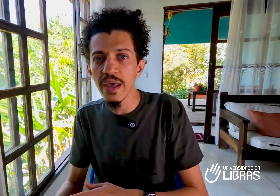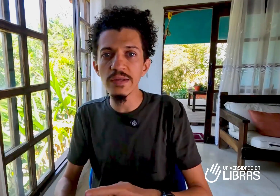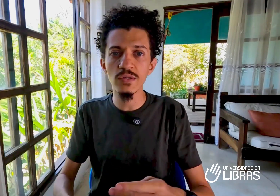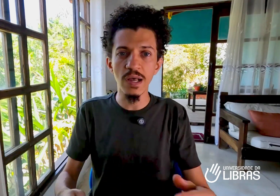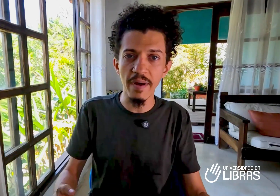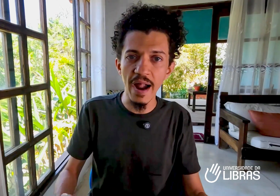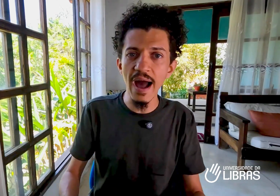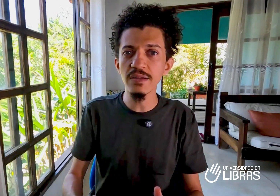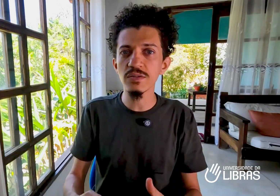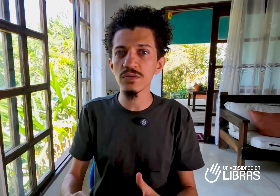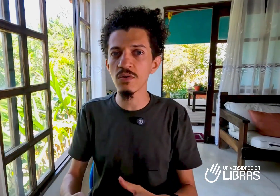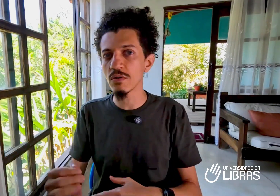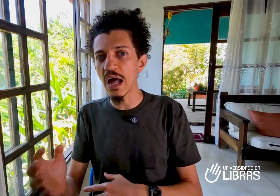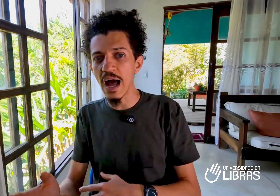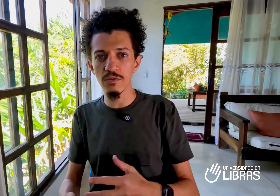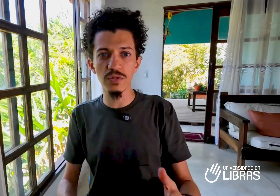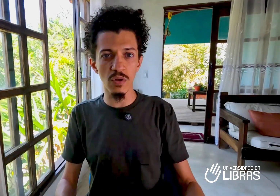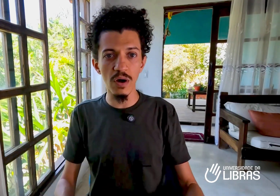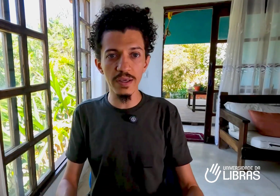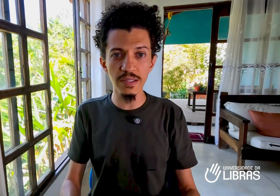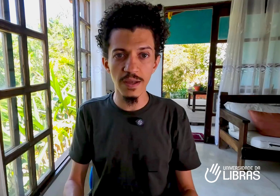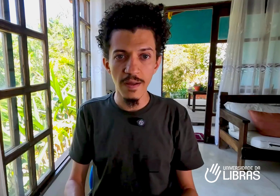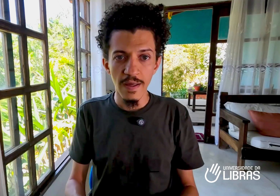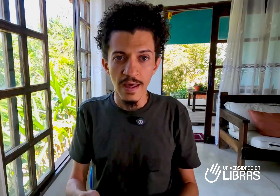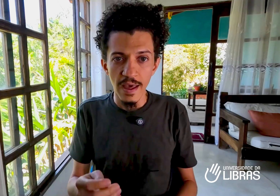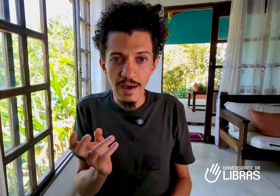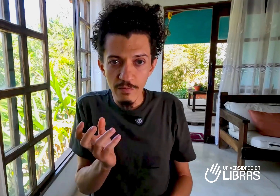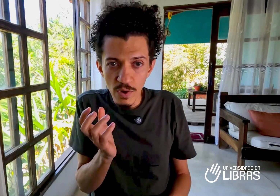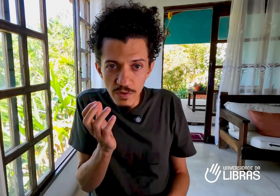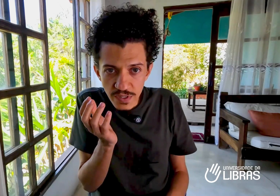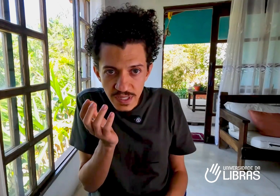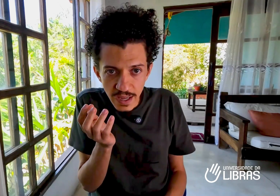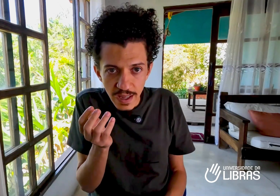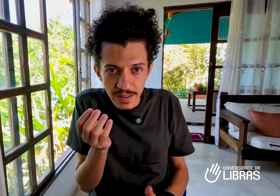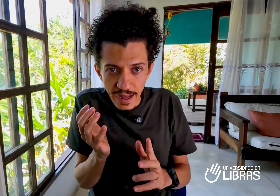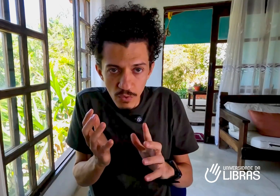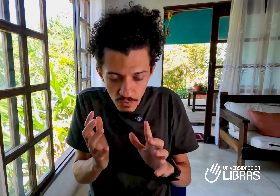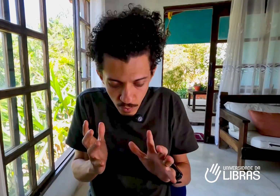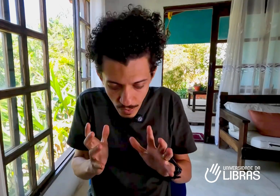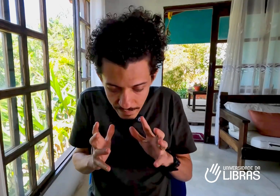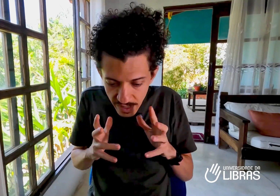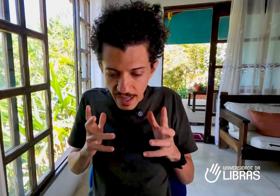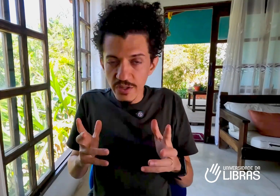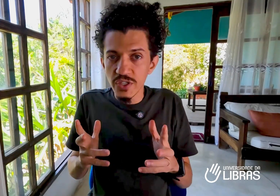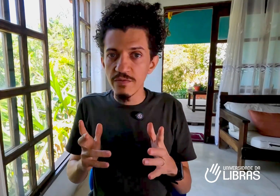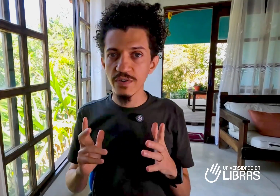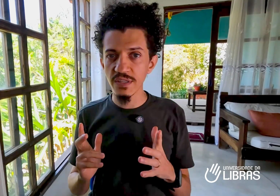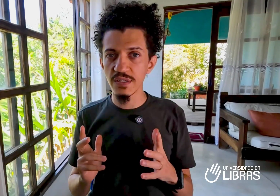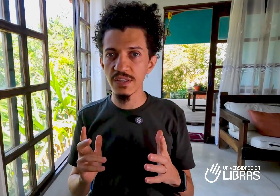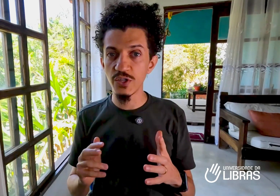sorrisos, abraços, contatos, toques, quando você está num ambiente que você se sente